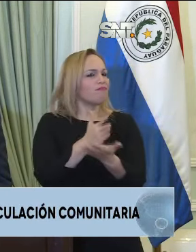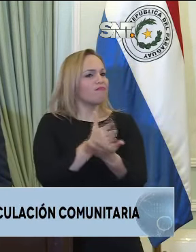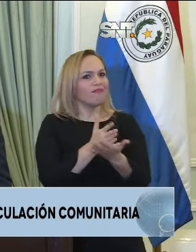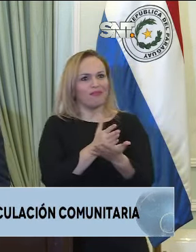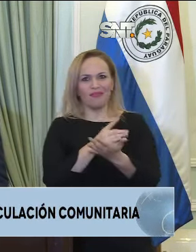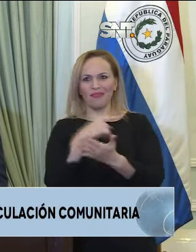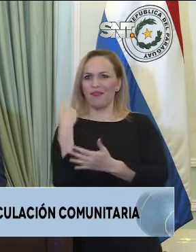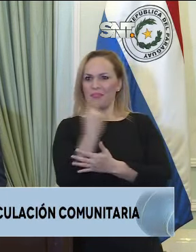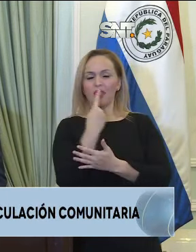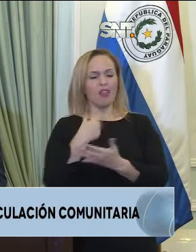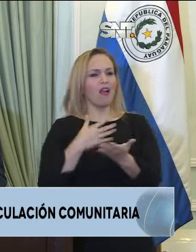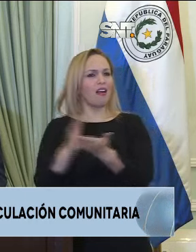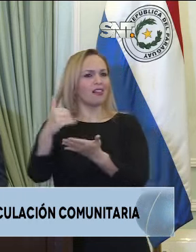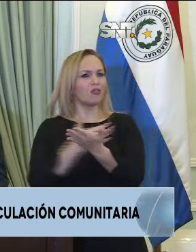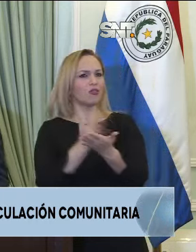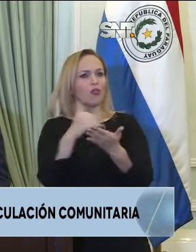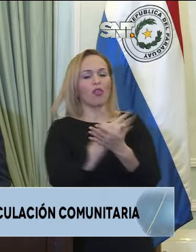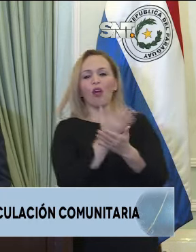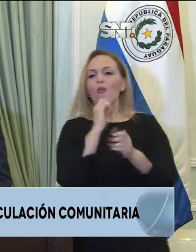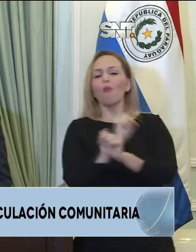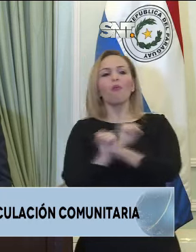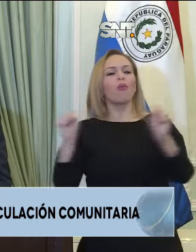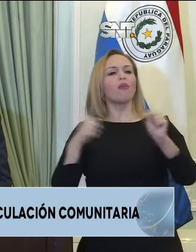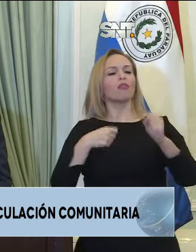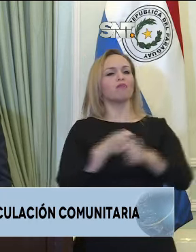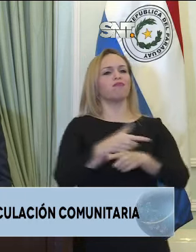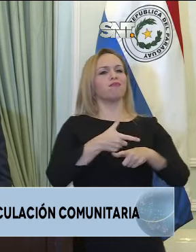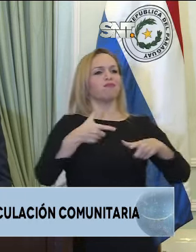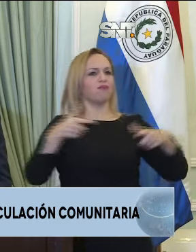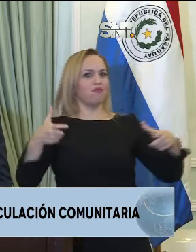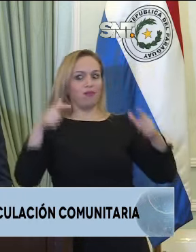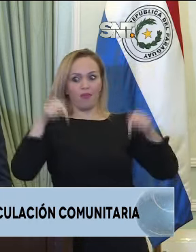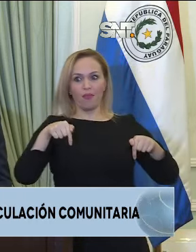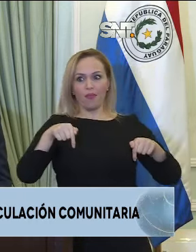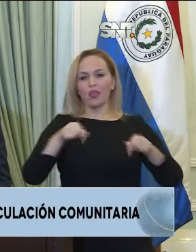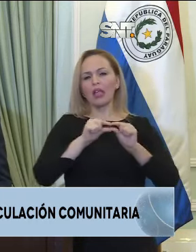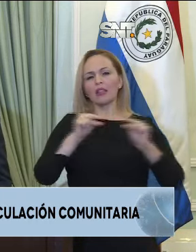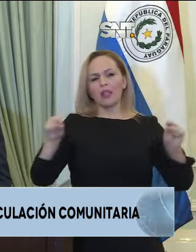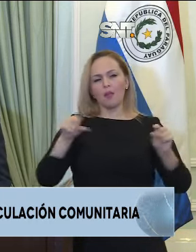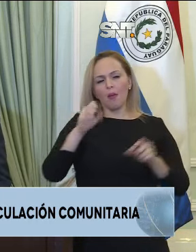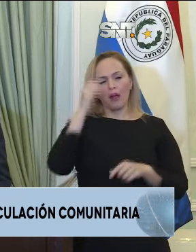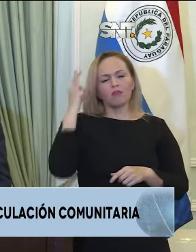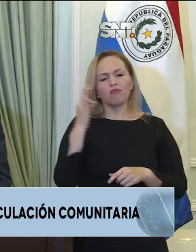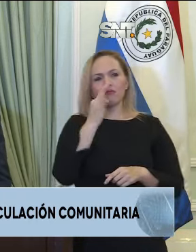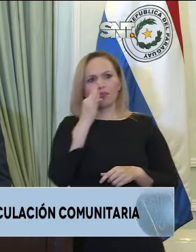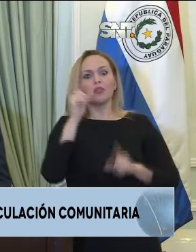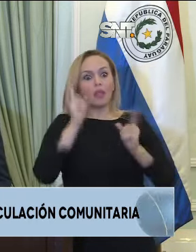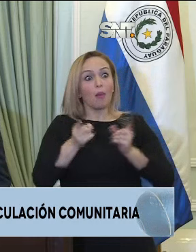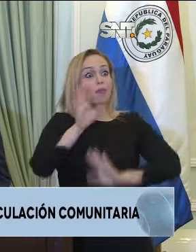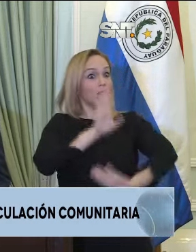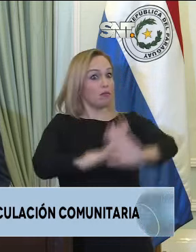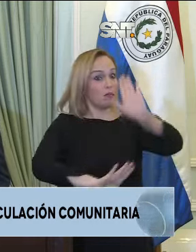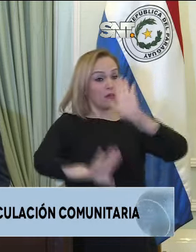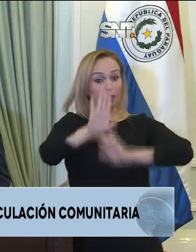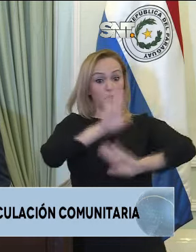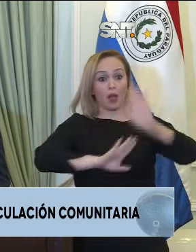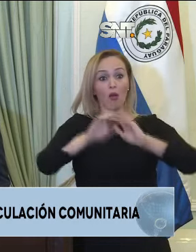toda la ayuda pertinente como para poder ampliar nuestros servicios en ese sentido. También estamos preparando